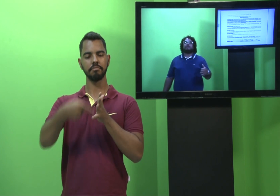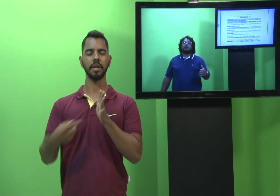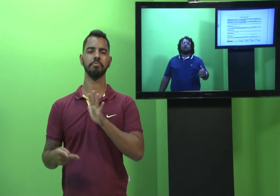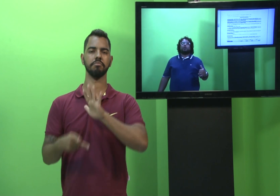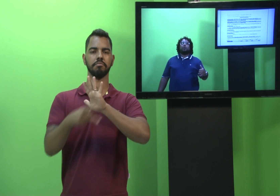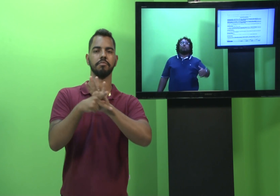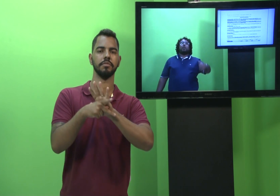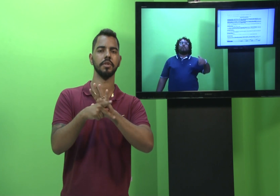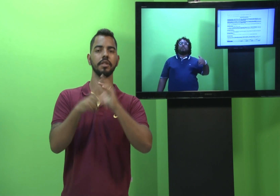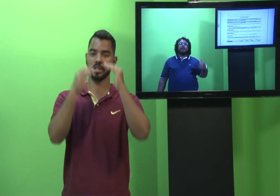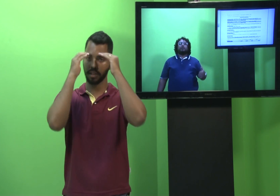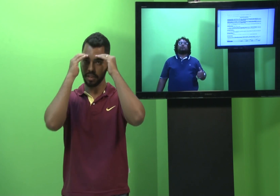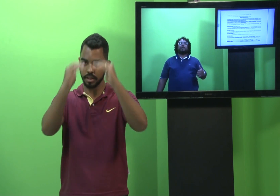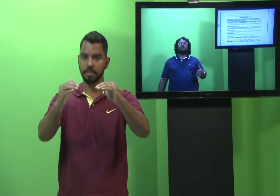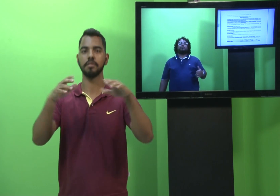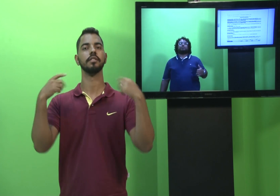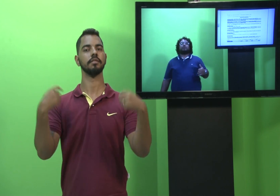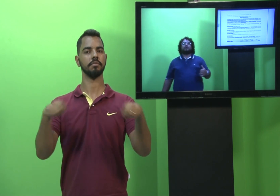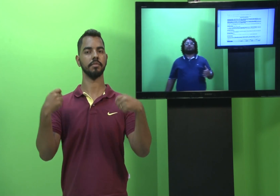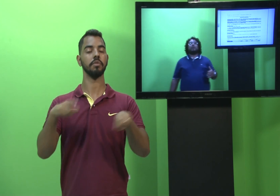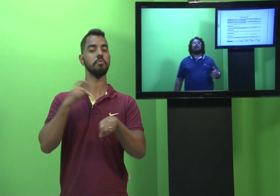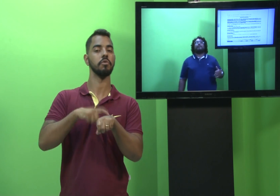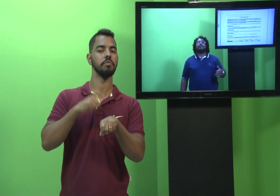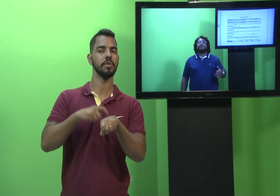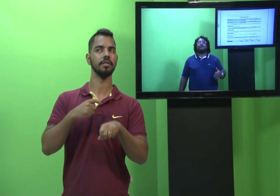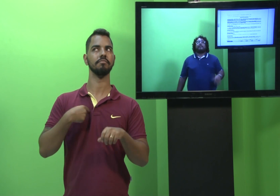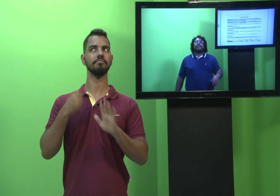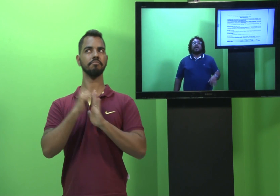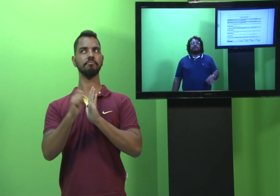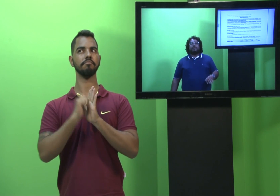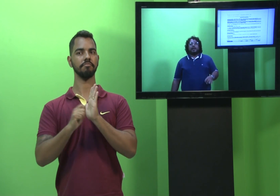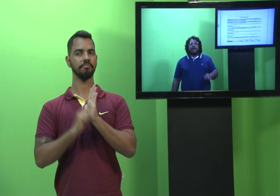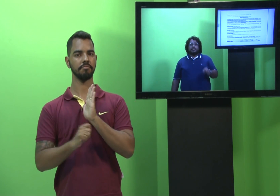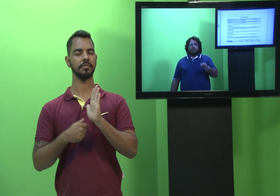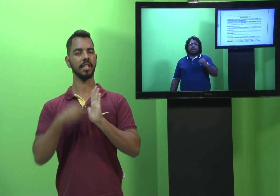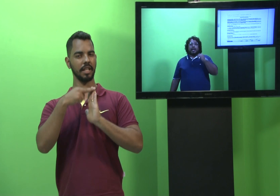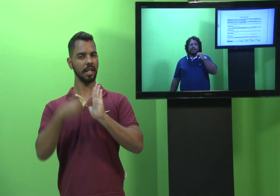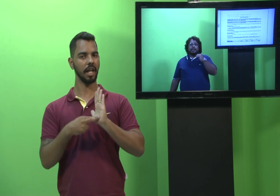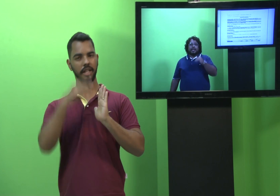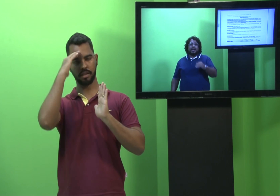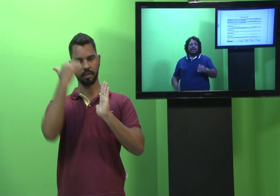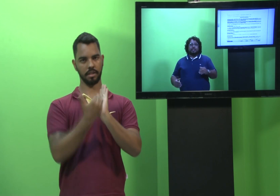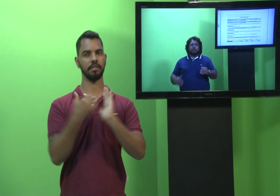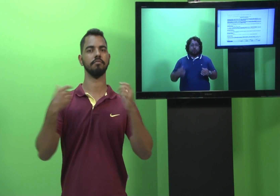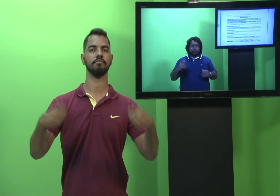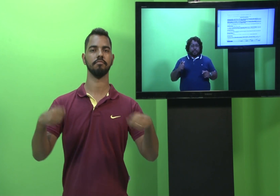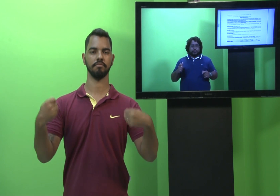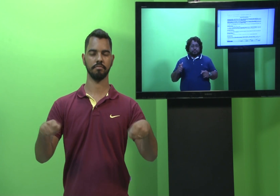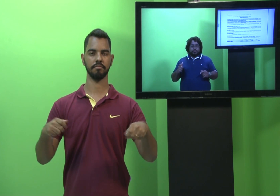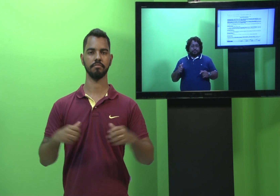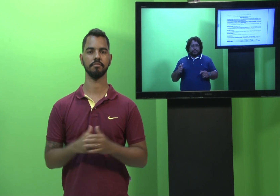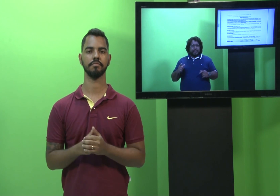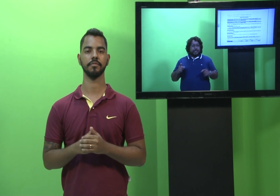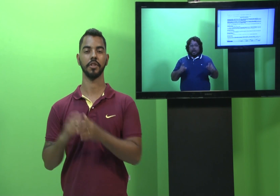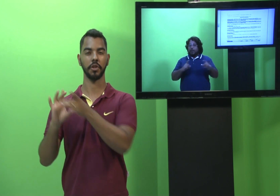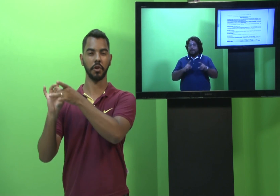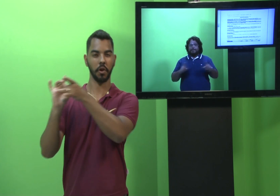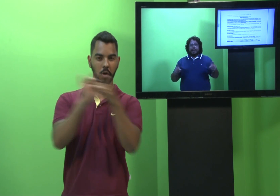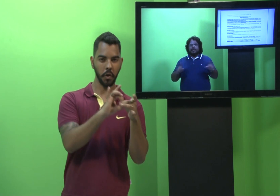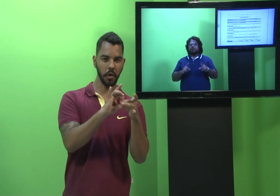respeitadas no momento da produção textual. Vale ressaltar ainda que neste contexto não há apenas